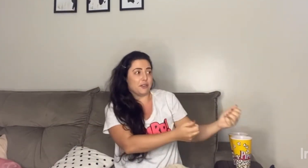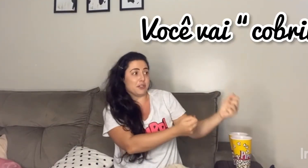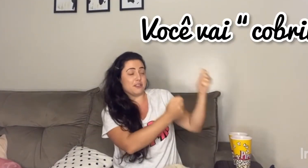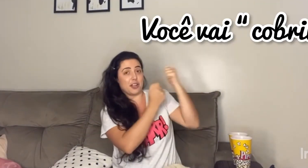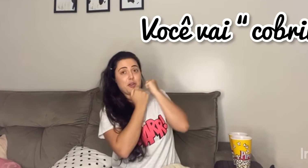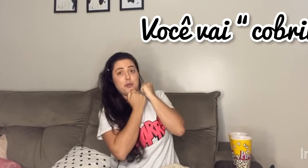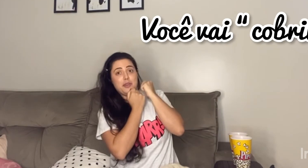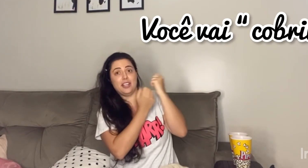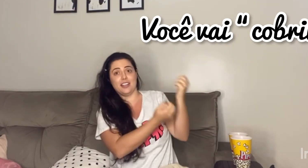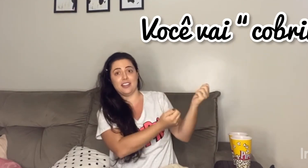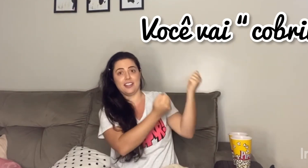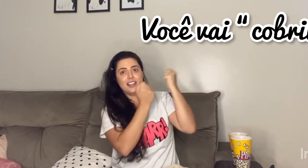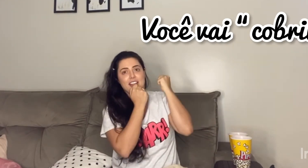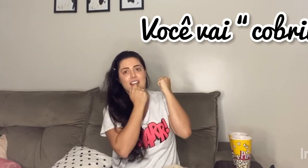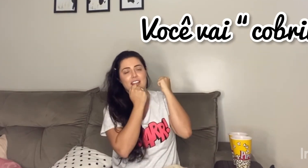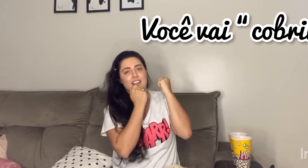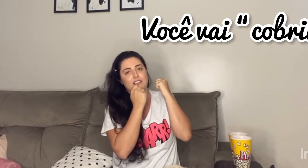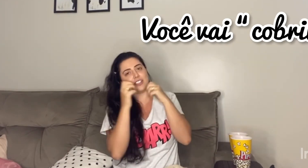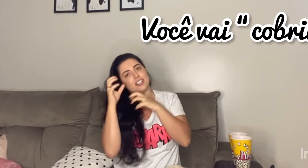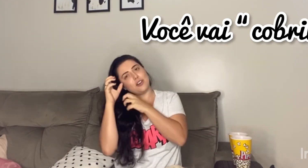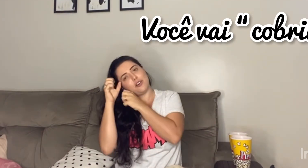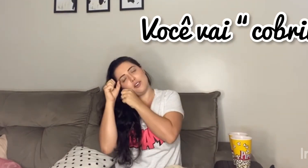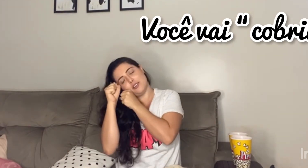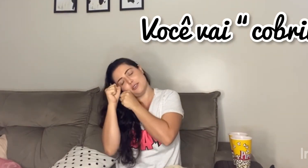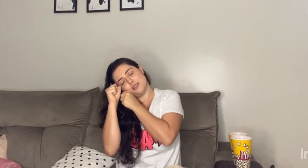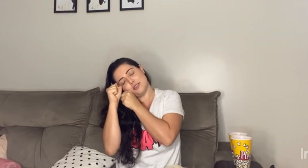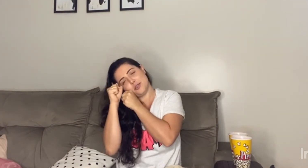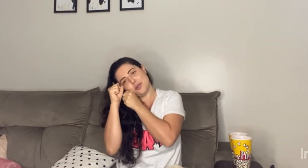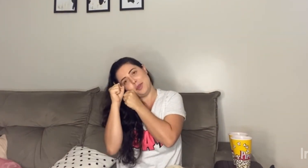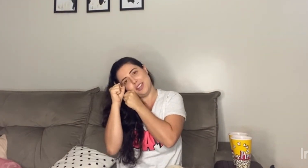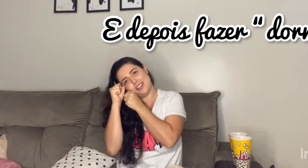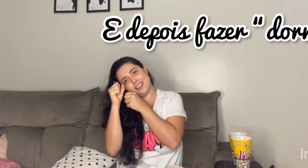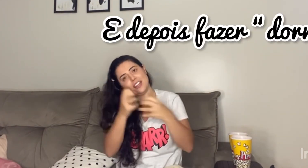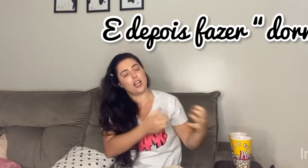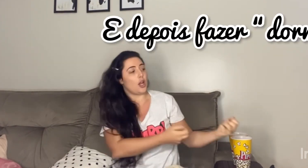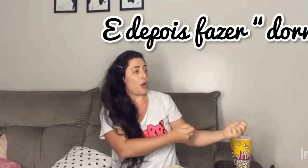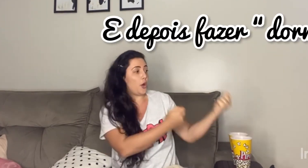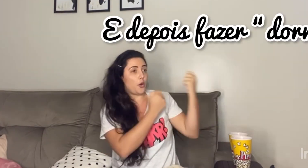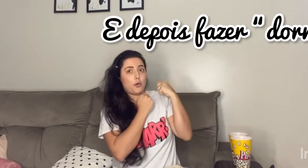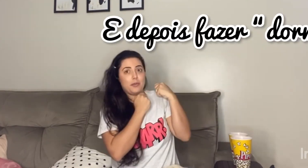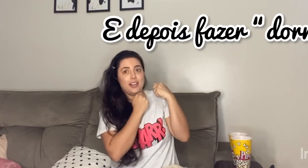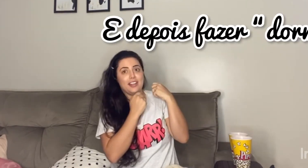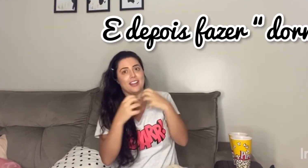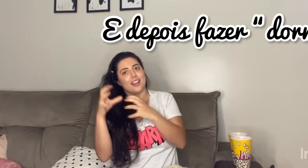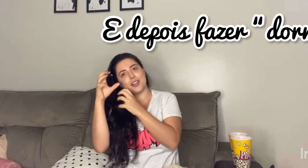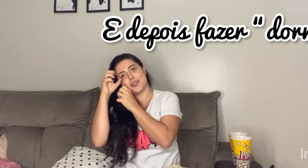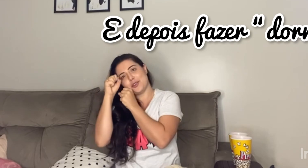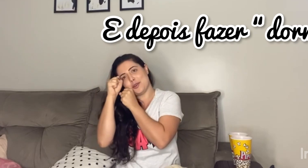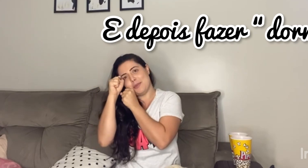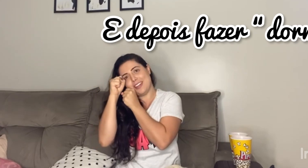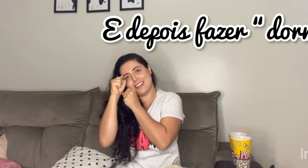Você vai cobrir e fazer, ó, dormir. Cobrir,